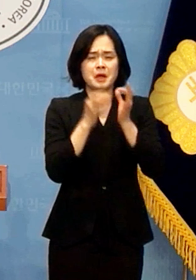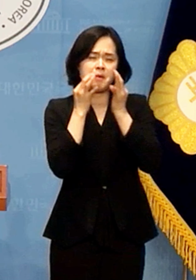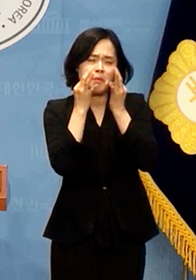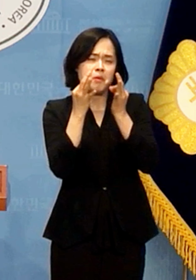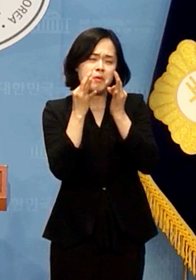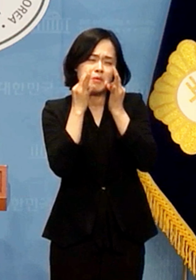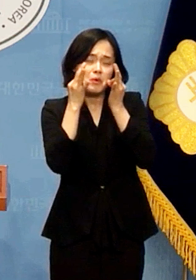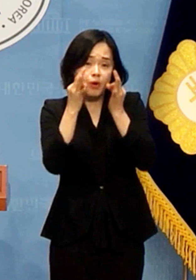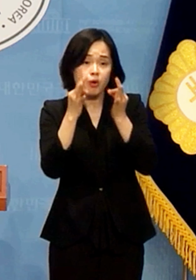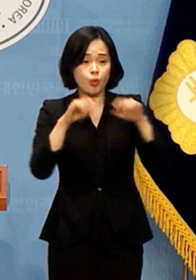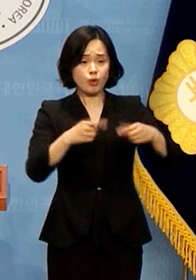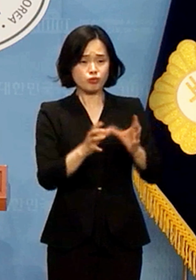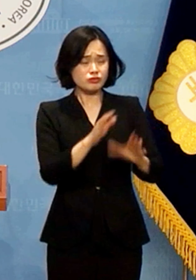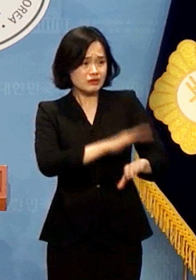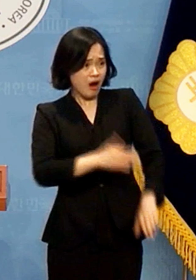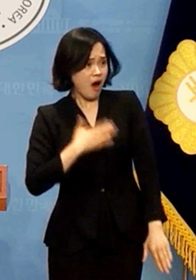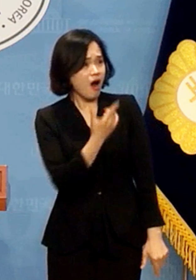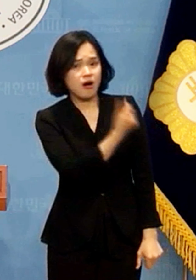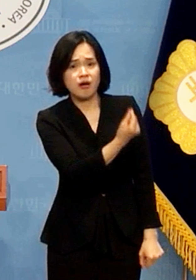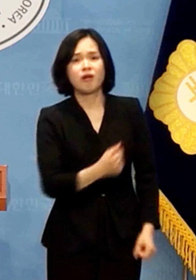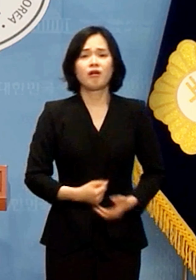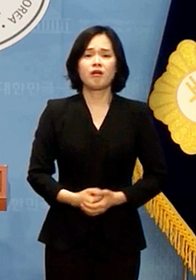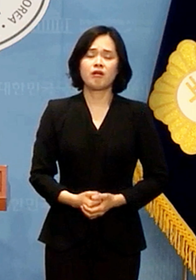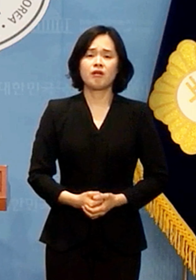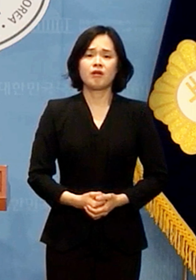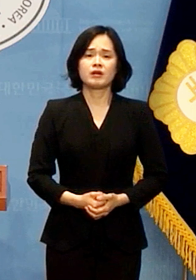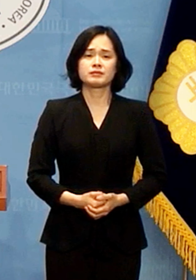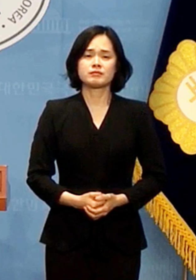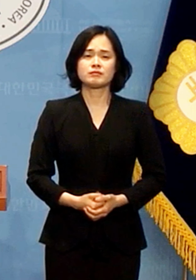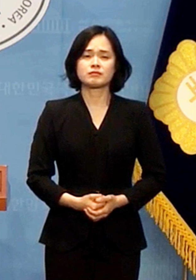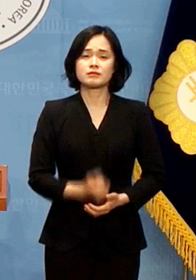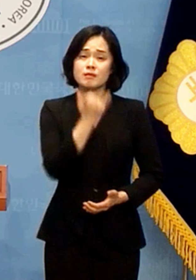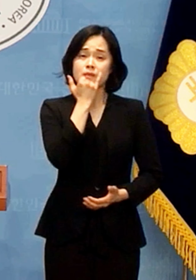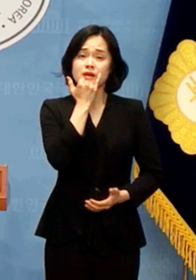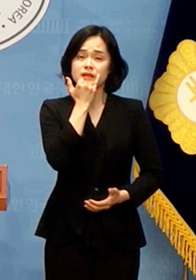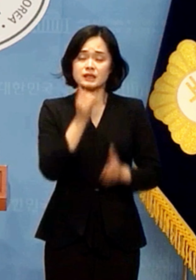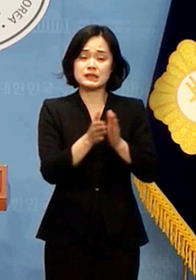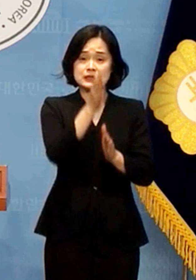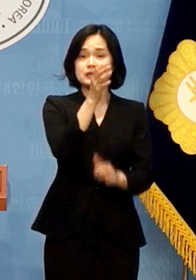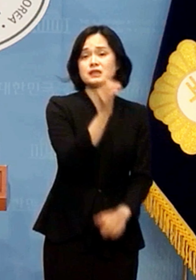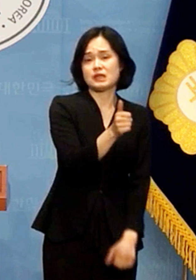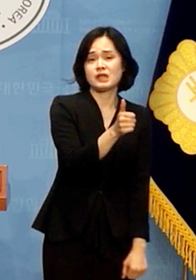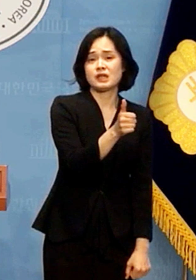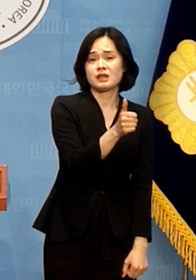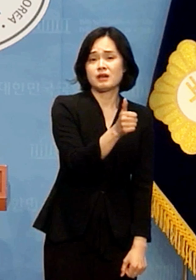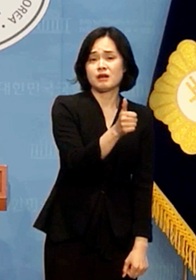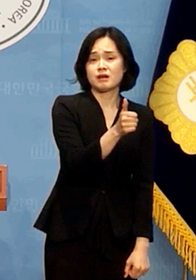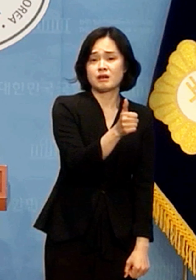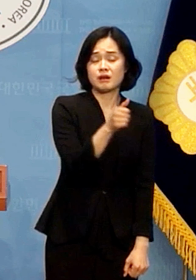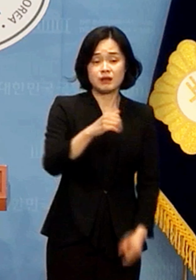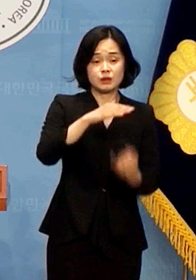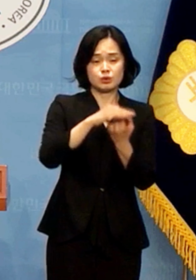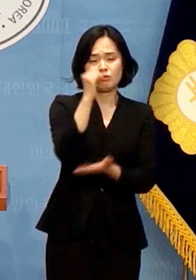아닙니다 베를린 시장이 여성에 대한 폭력에 반대하는 기념물은 찬성하지만 더 이상